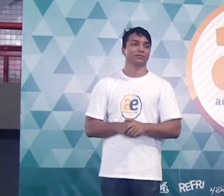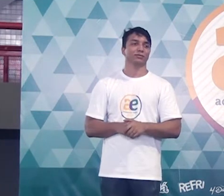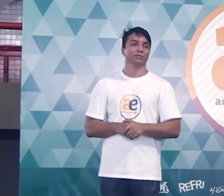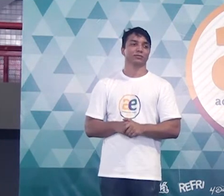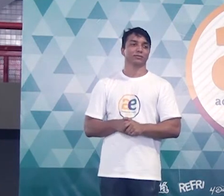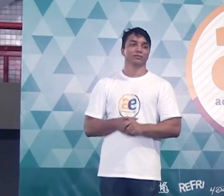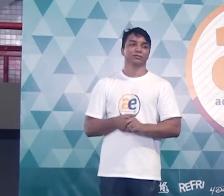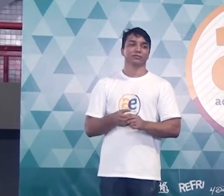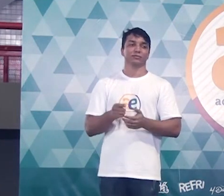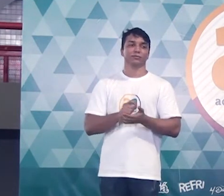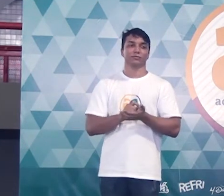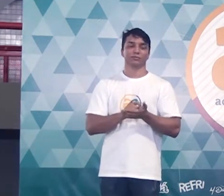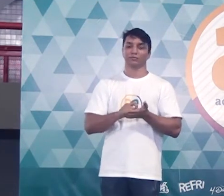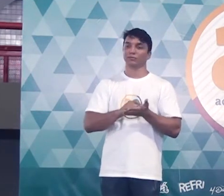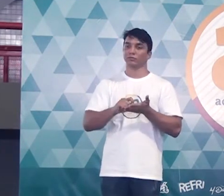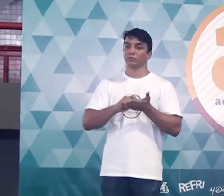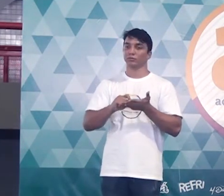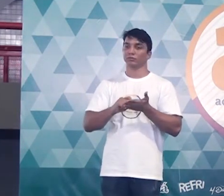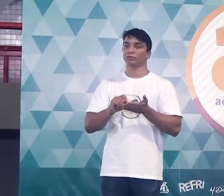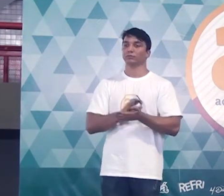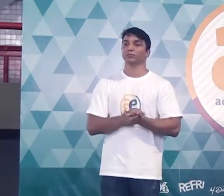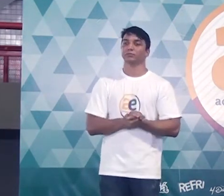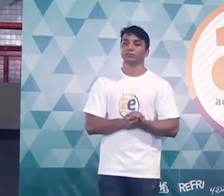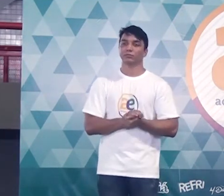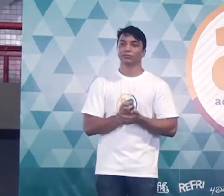Escreva. Escreva aí que eu leio já.